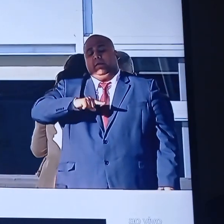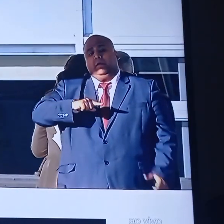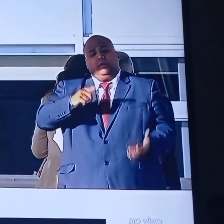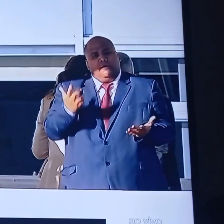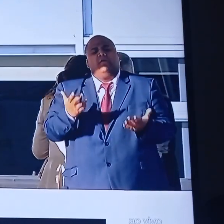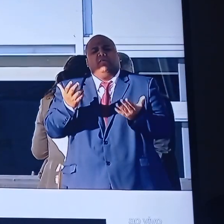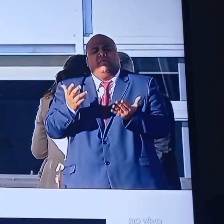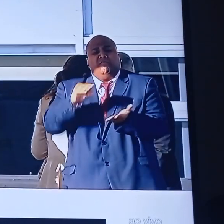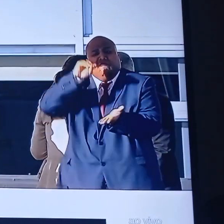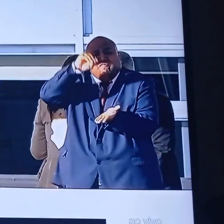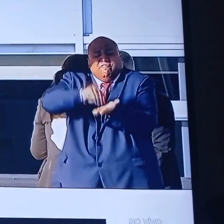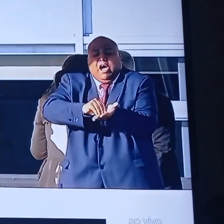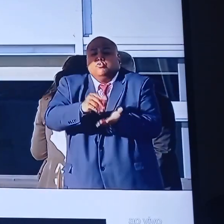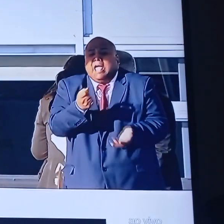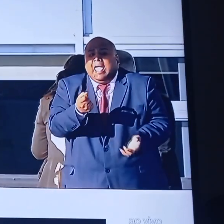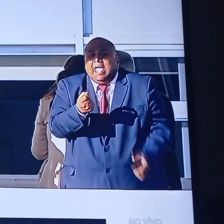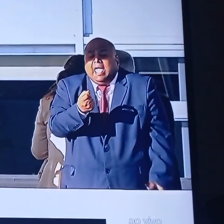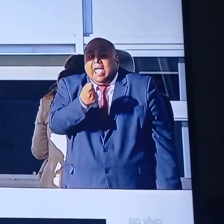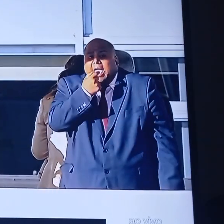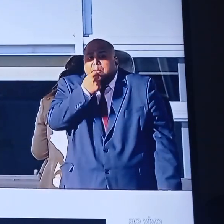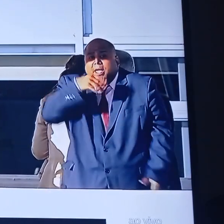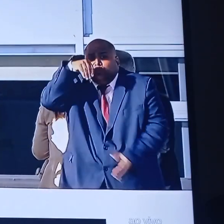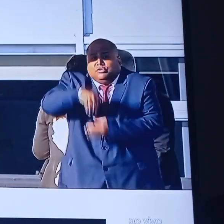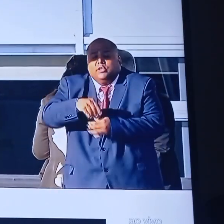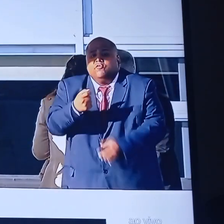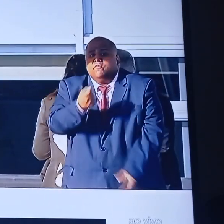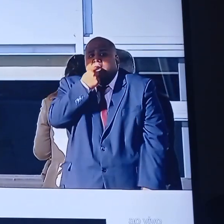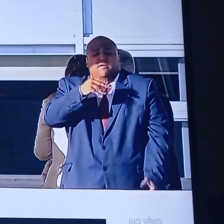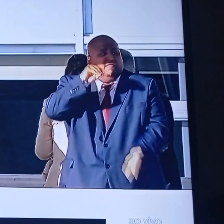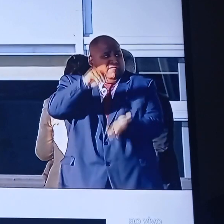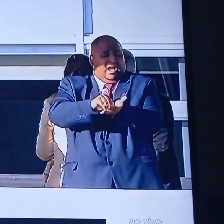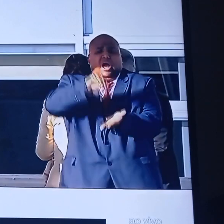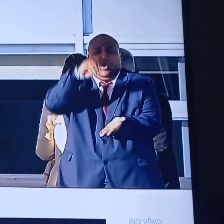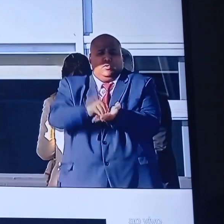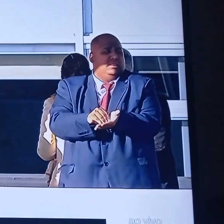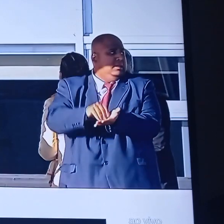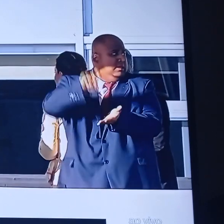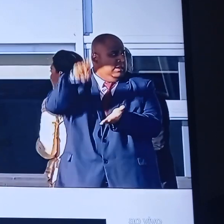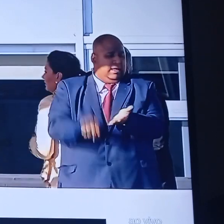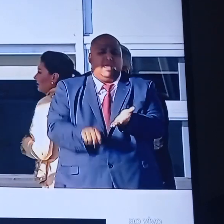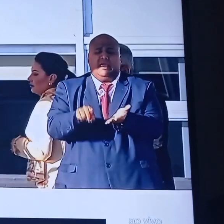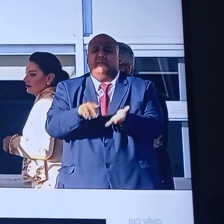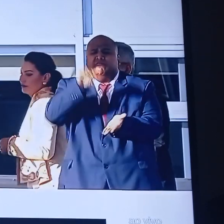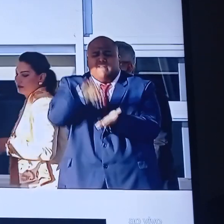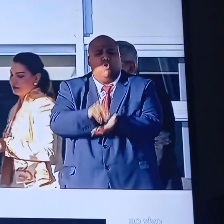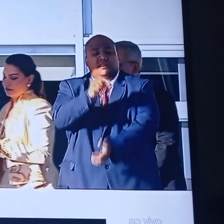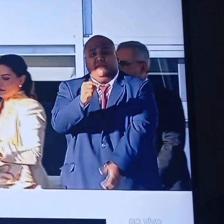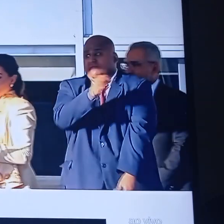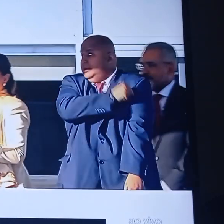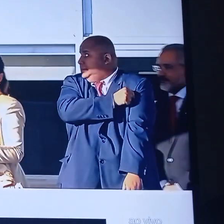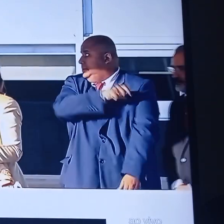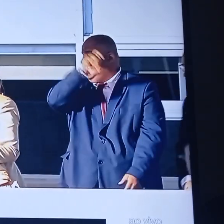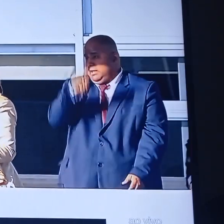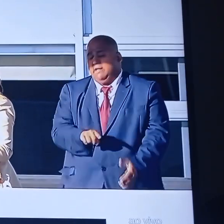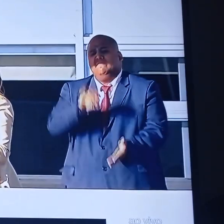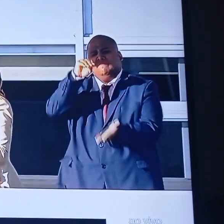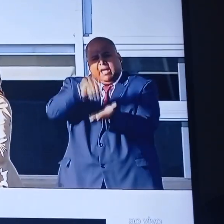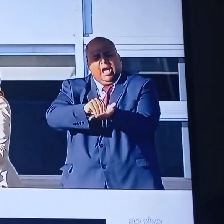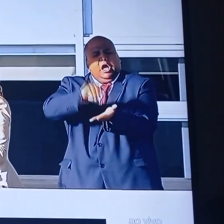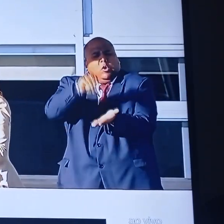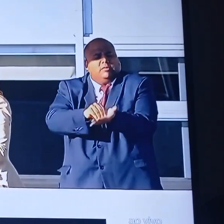editados. Falta o remédio na farmácia popular. Não há estoque de vacina para o enfrentamento das novas variantes